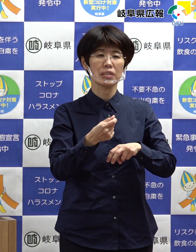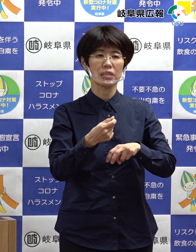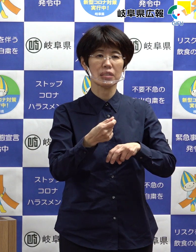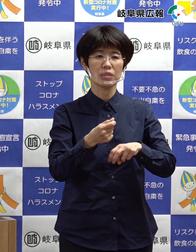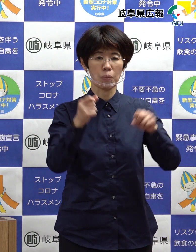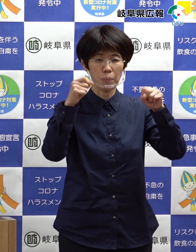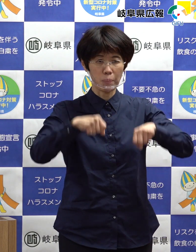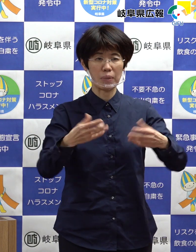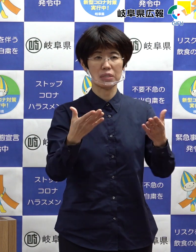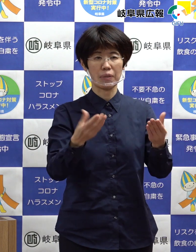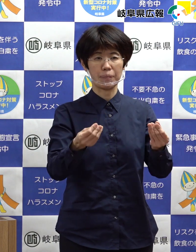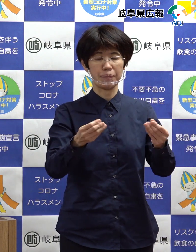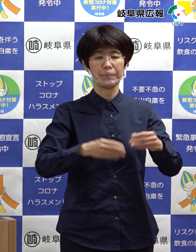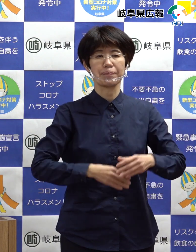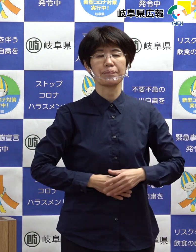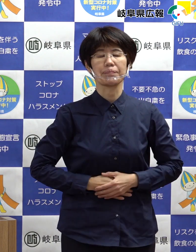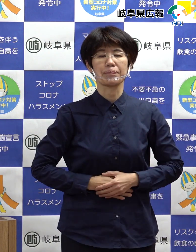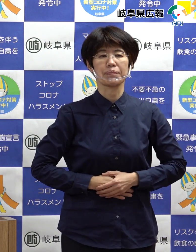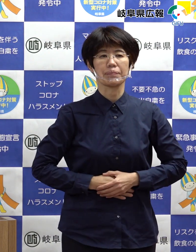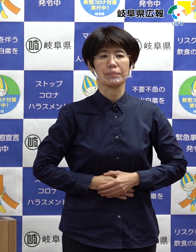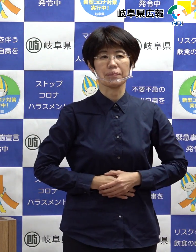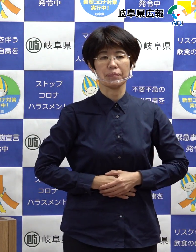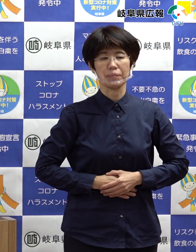合意をいたしました。